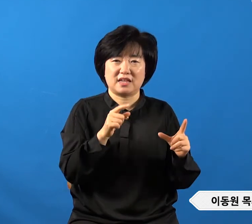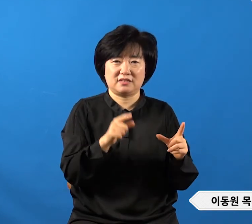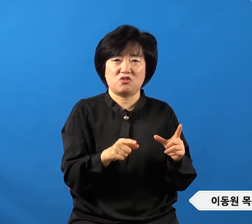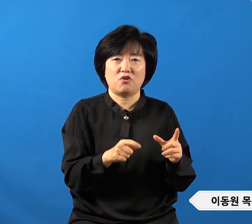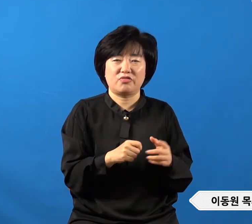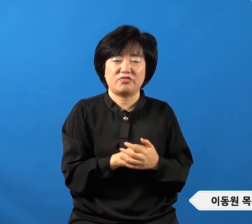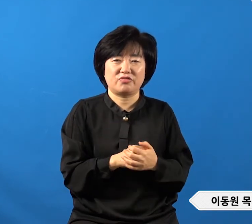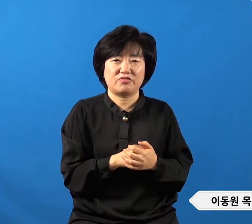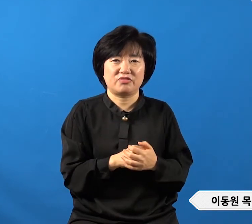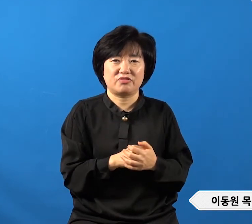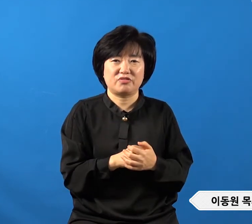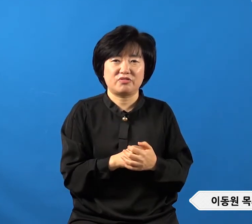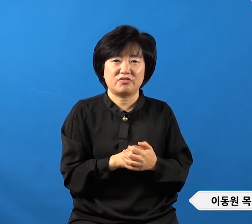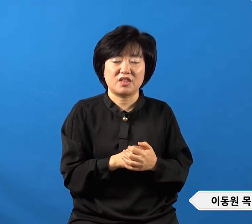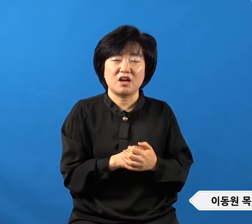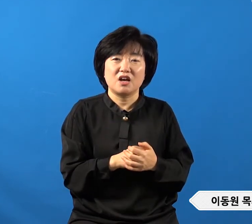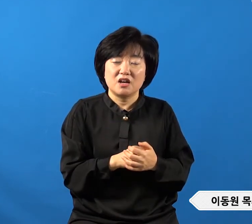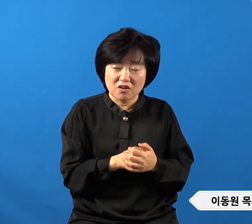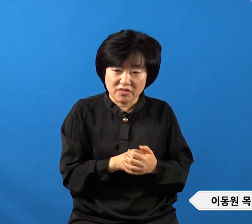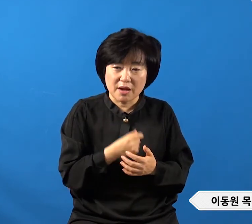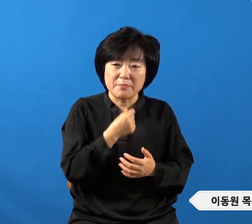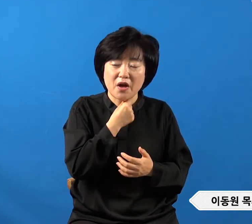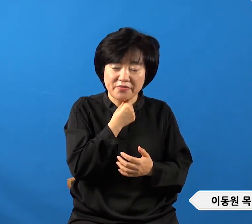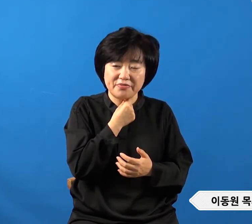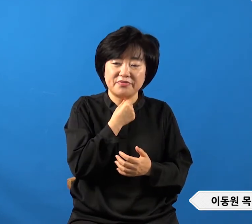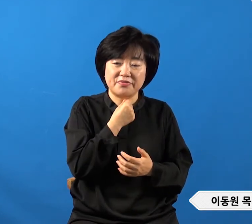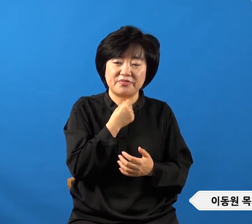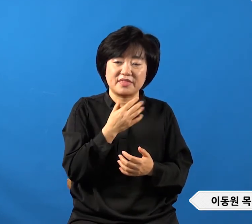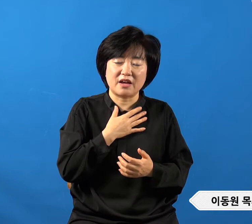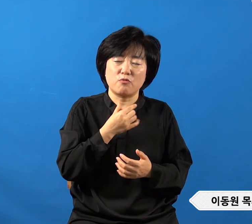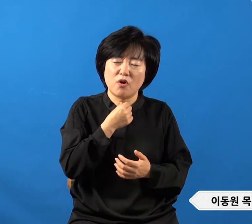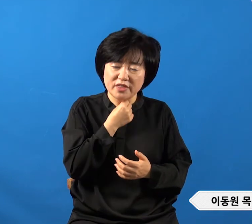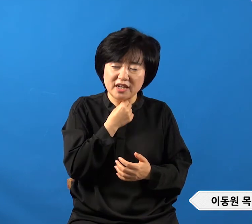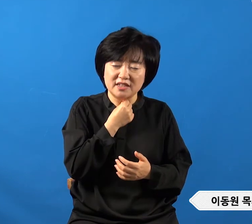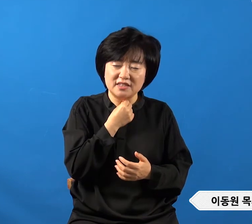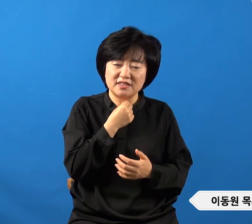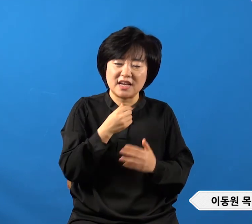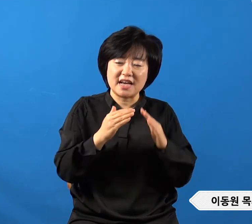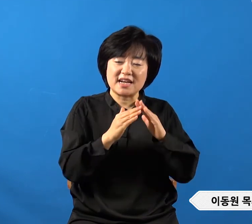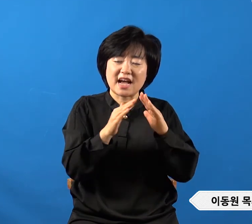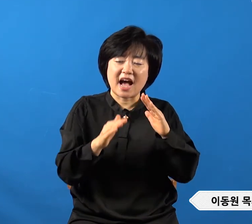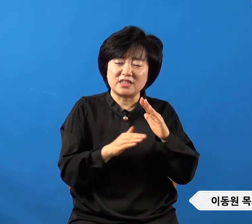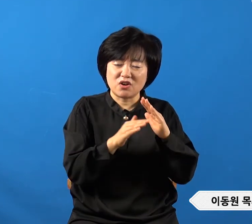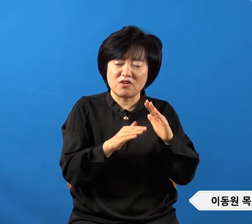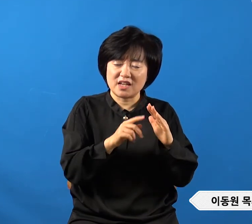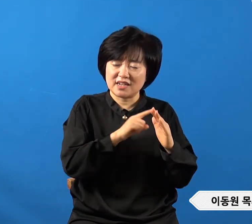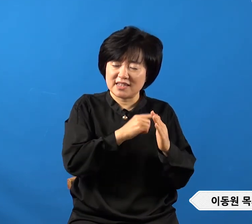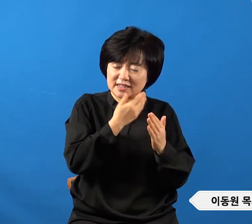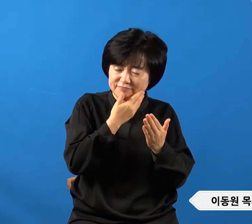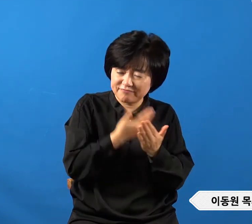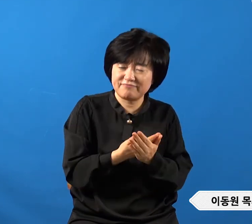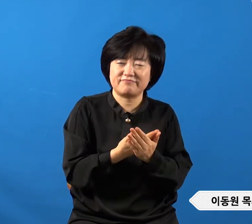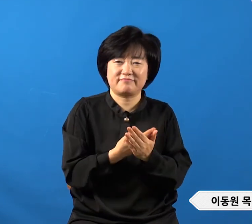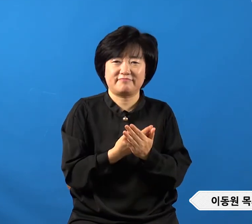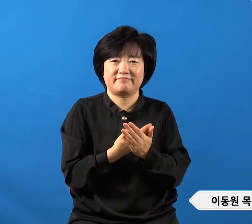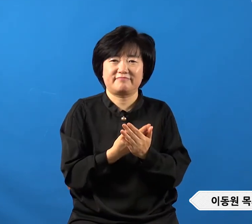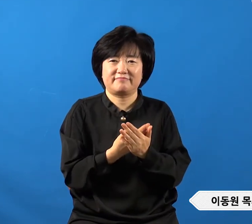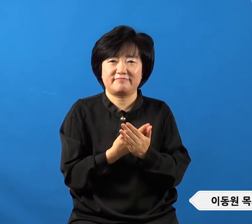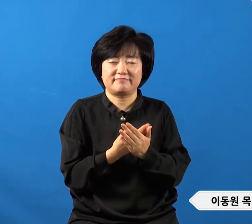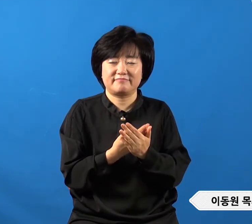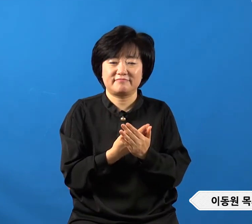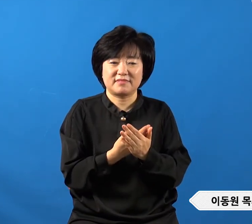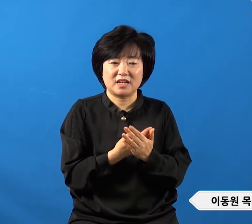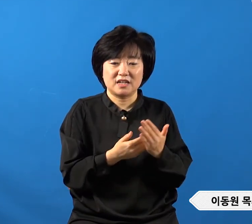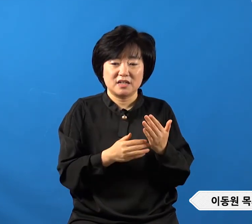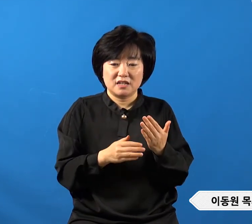사실입니다. 그렇다면 나는 여러분이 가정의 value, 그 가치, 그리고 가정의 성공, 다른